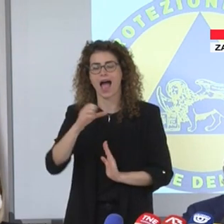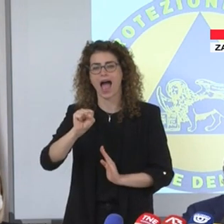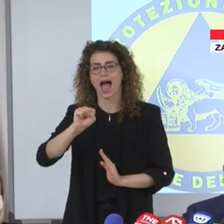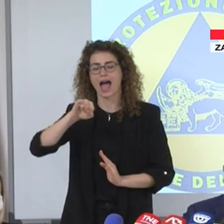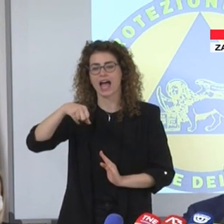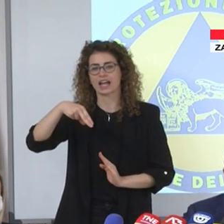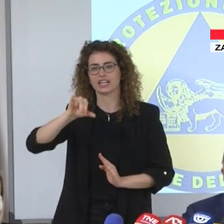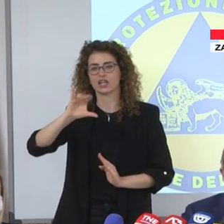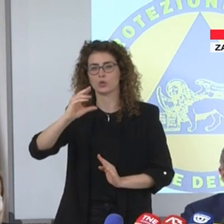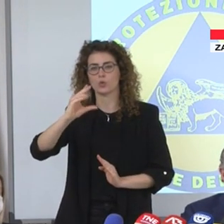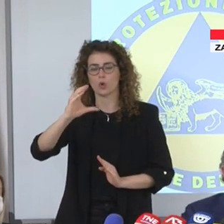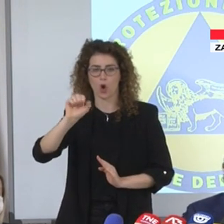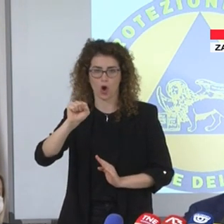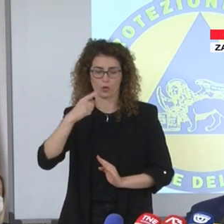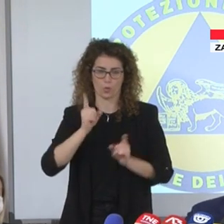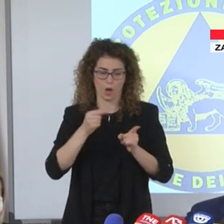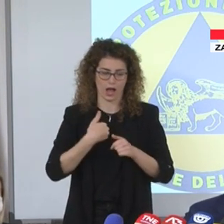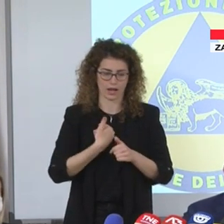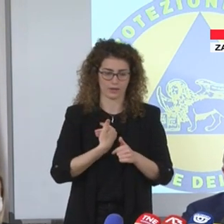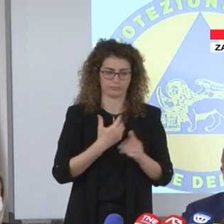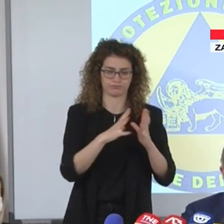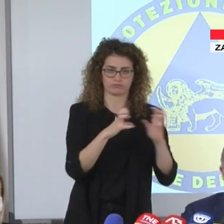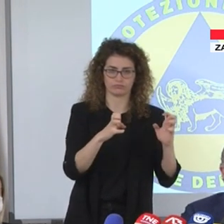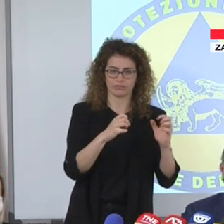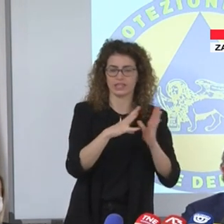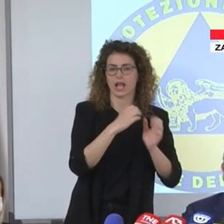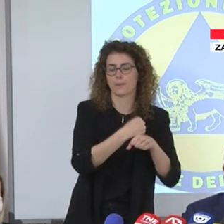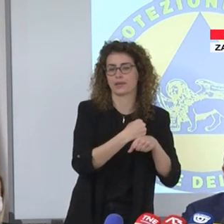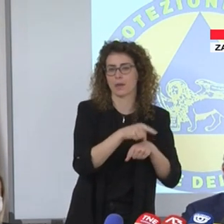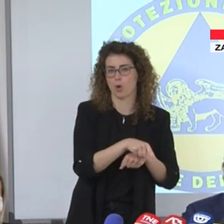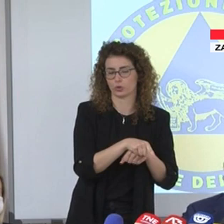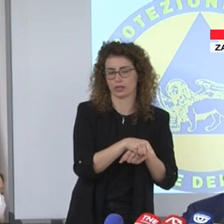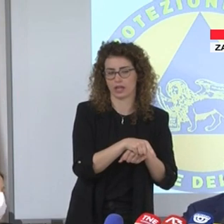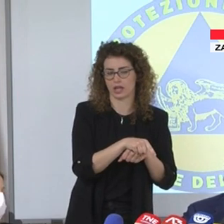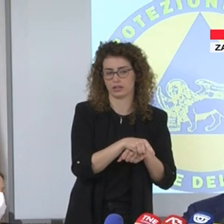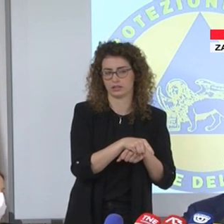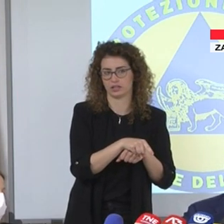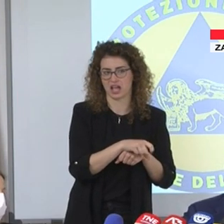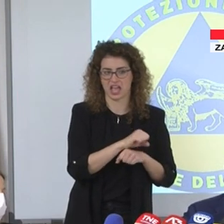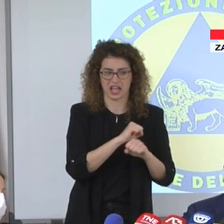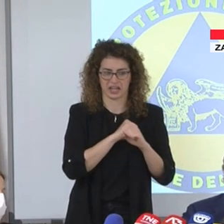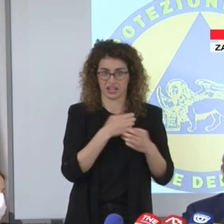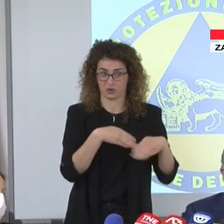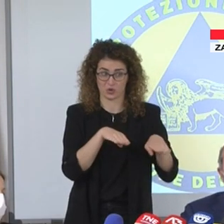Embraco, che è lo stabilimento, è un'azienda piemontese, che da quel che mi risulta sia chiusa anche,